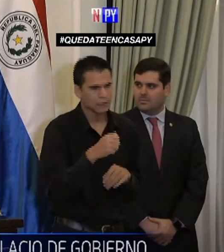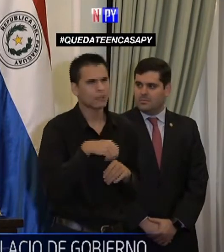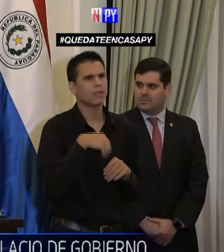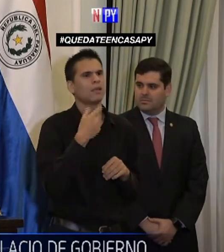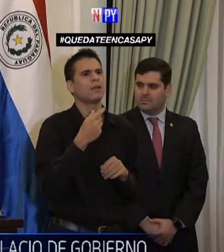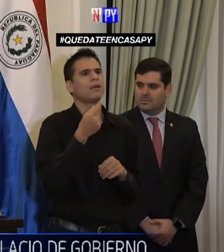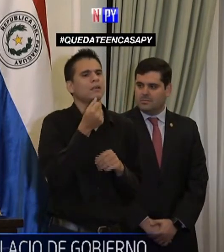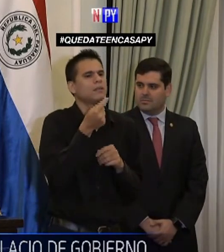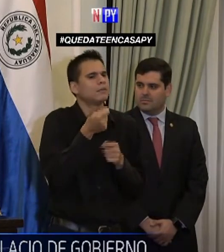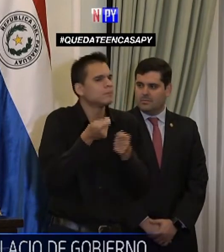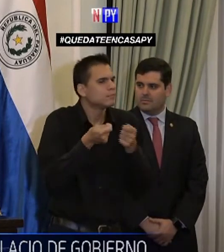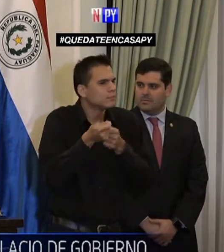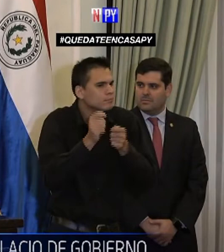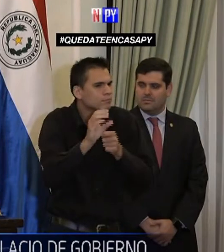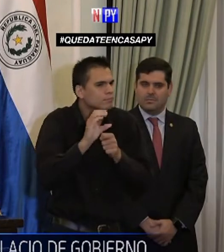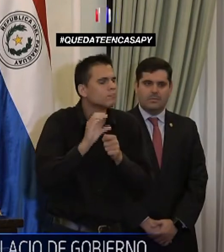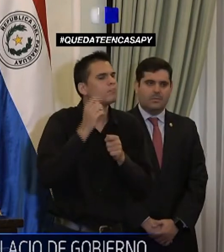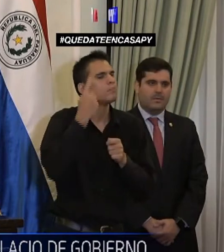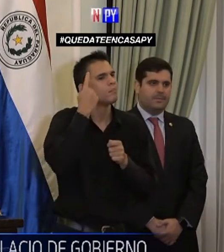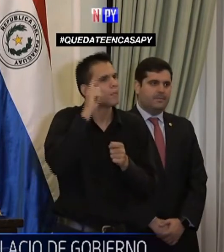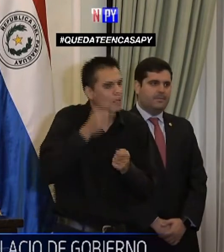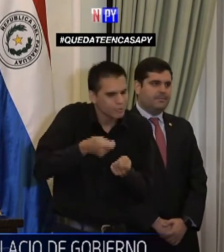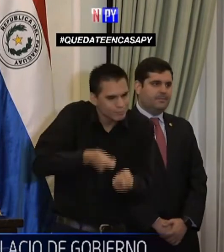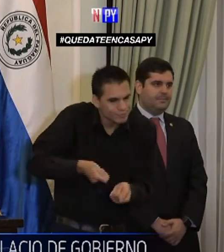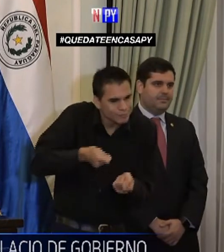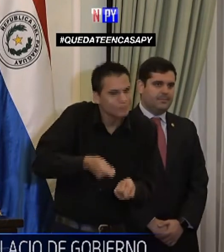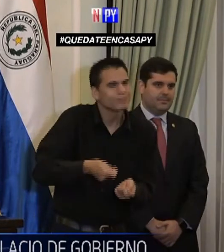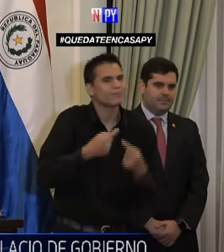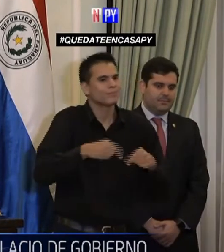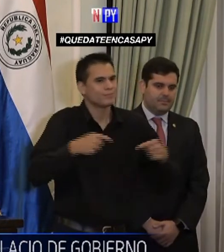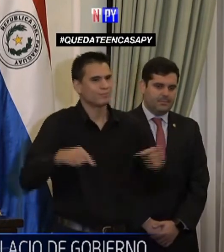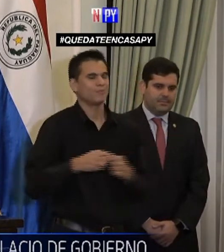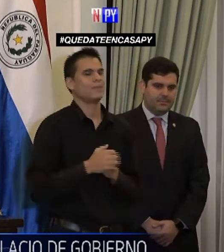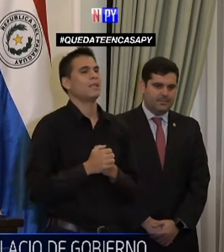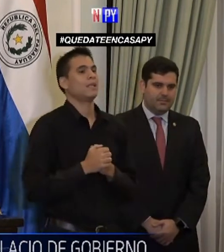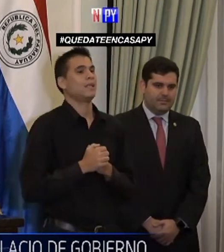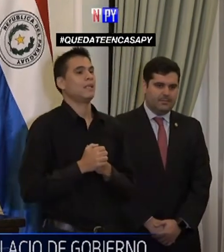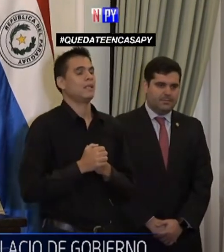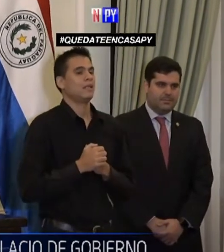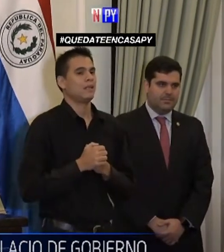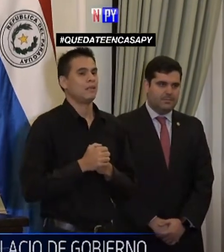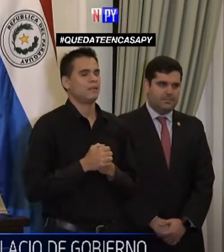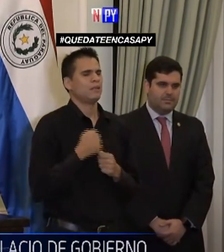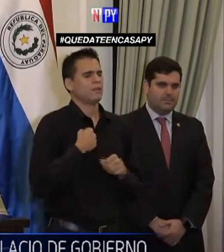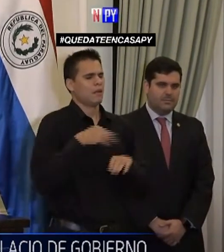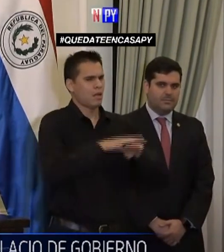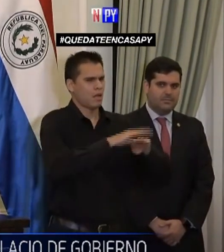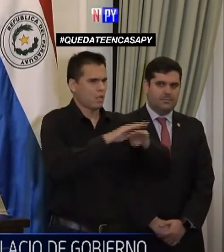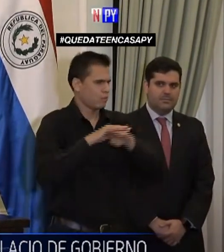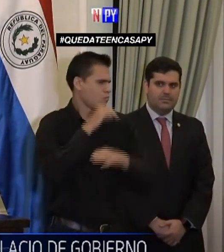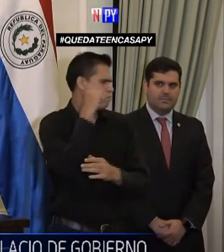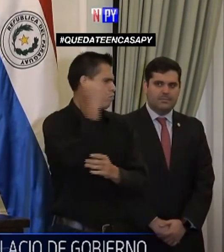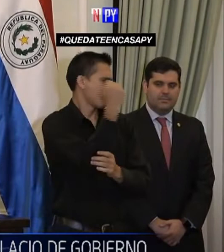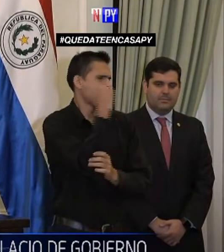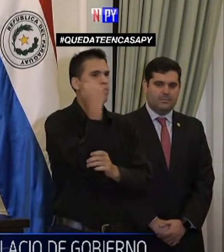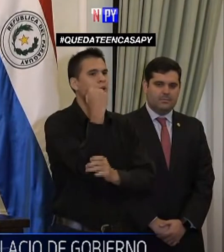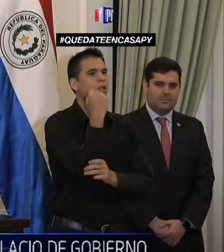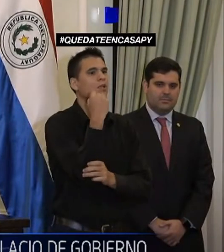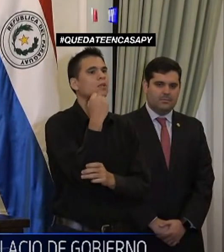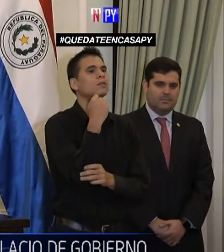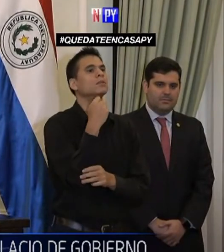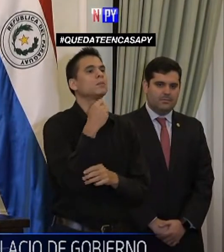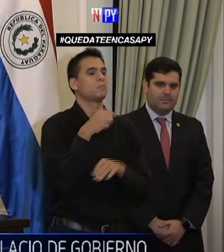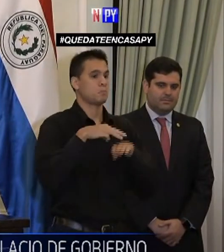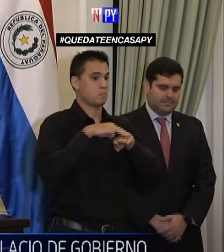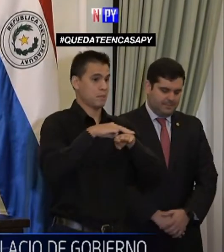hacer algunos anuncios importantes. El Ministerio de Agricultura está lanzando el día de